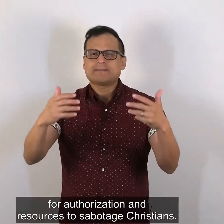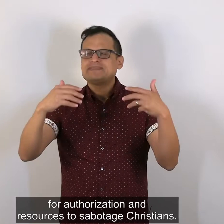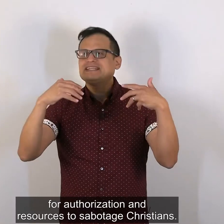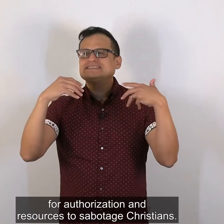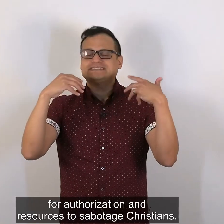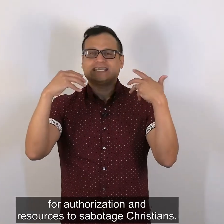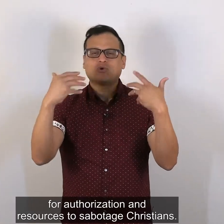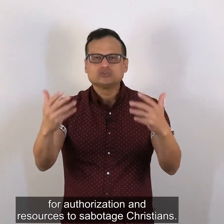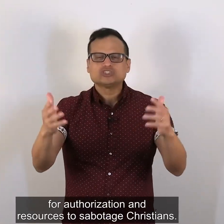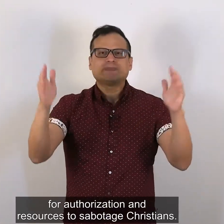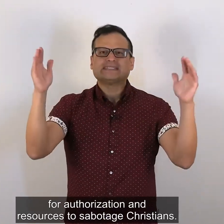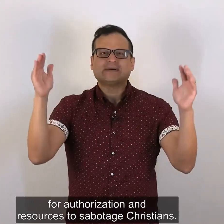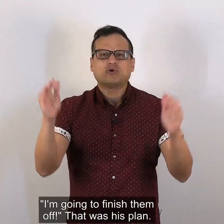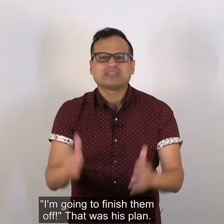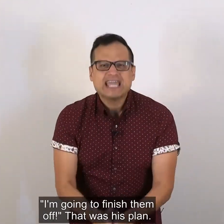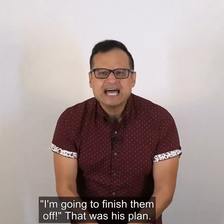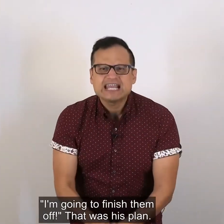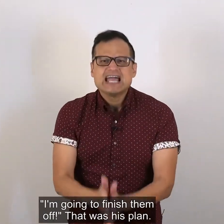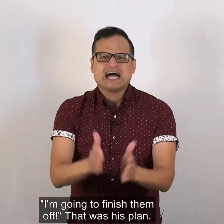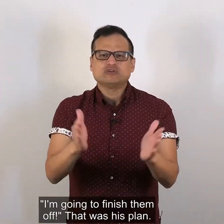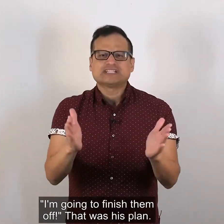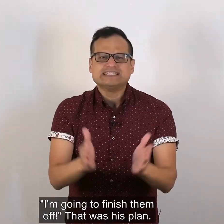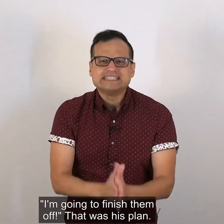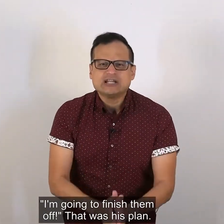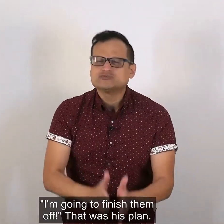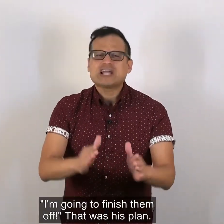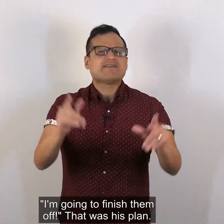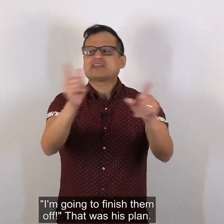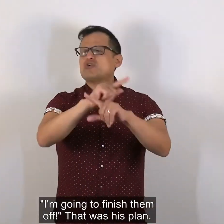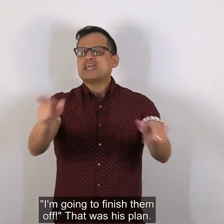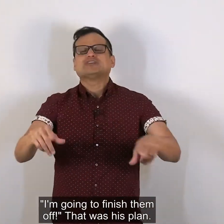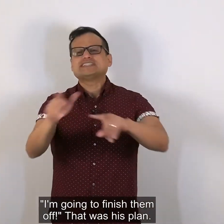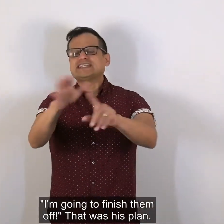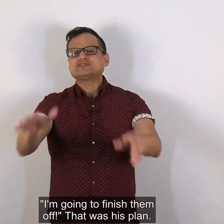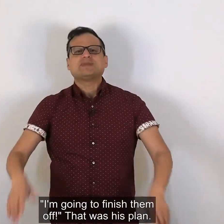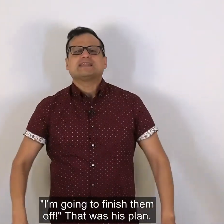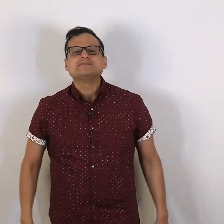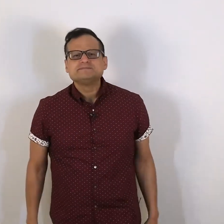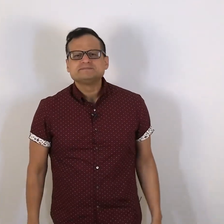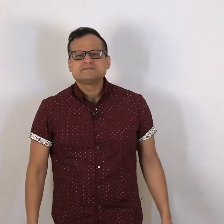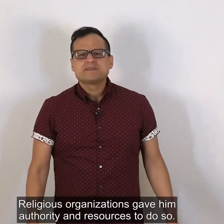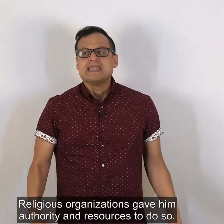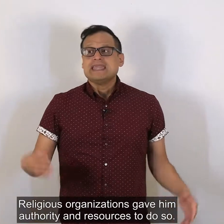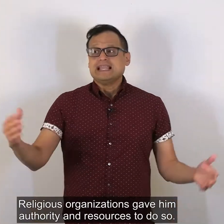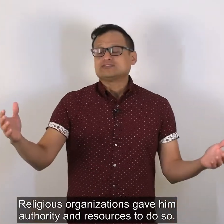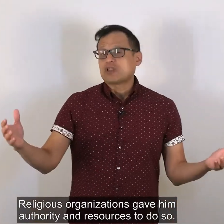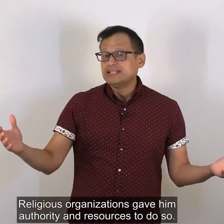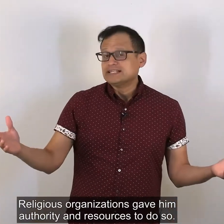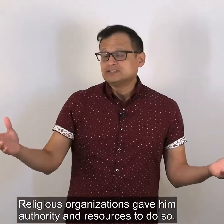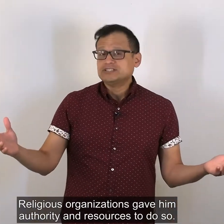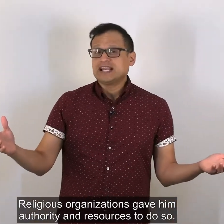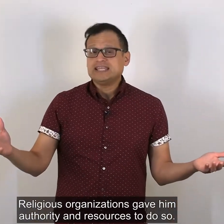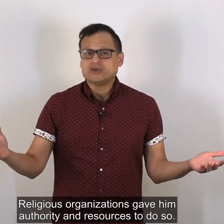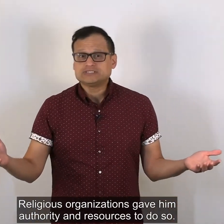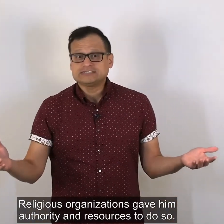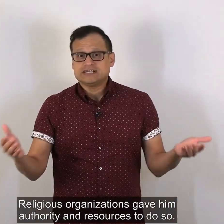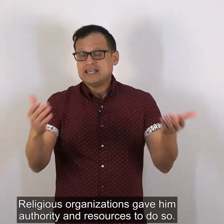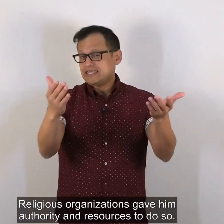pedirles recursos para sabotear a los cristianos. Voy a acabar con ellos, ese era su plan. Y las organizaciones religiosas le dieron